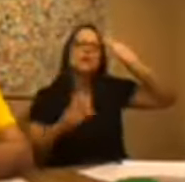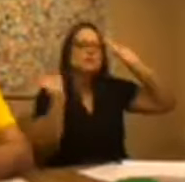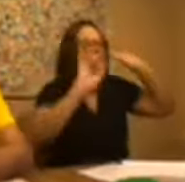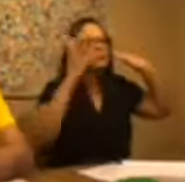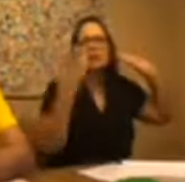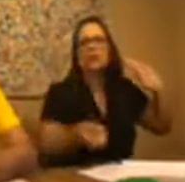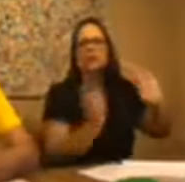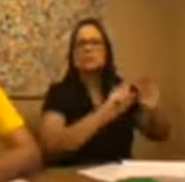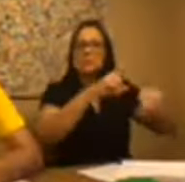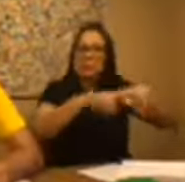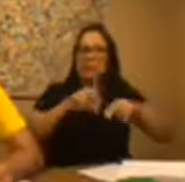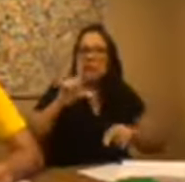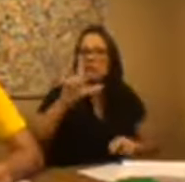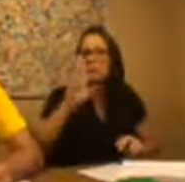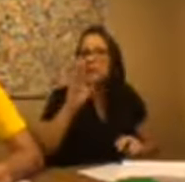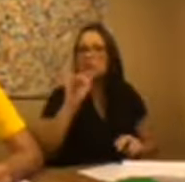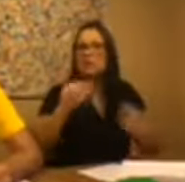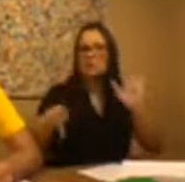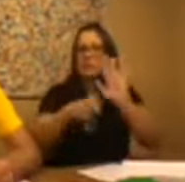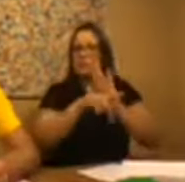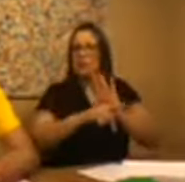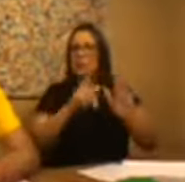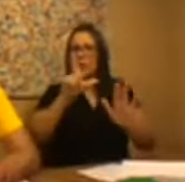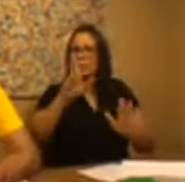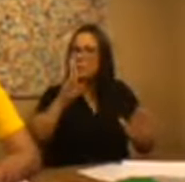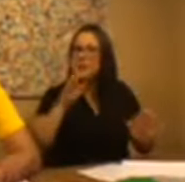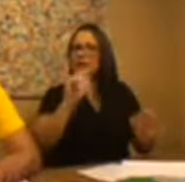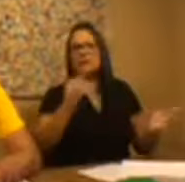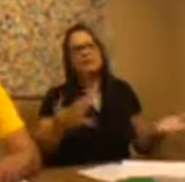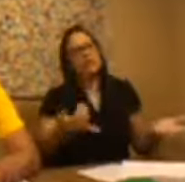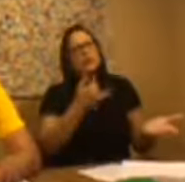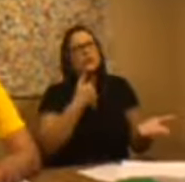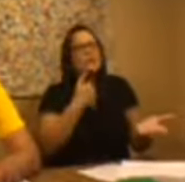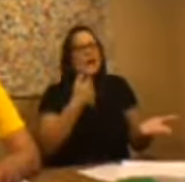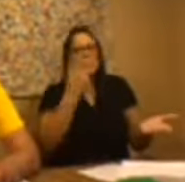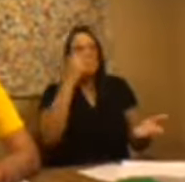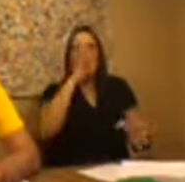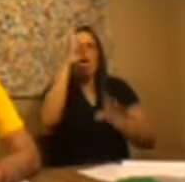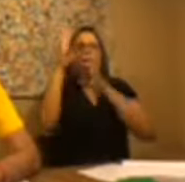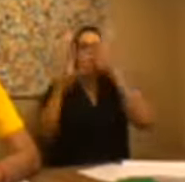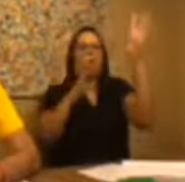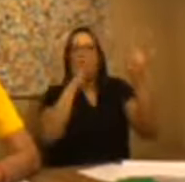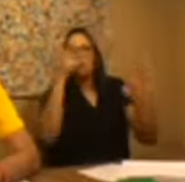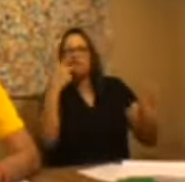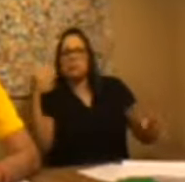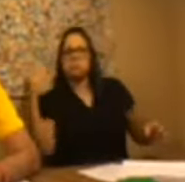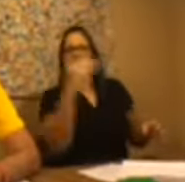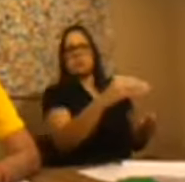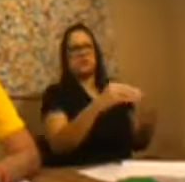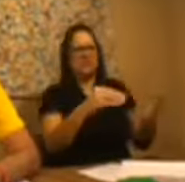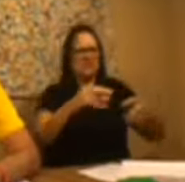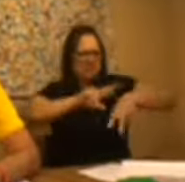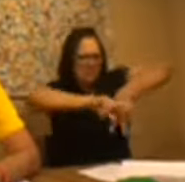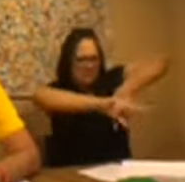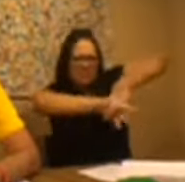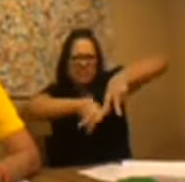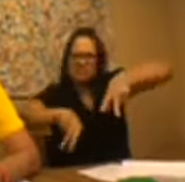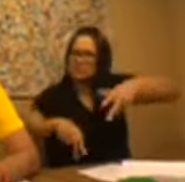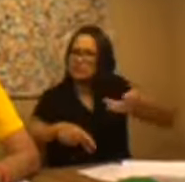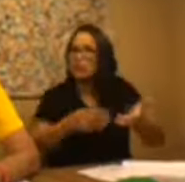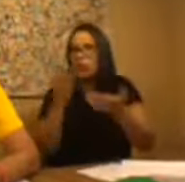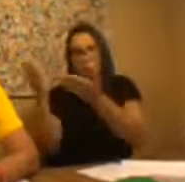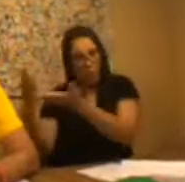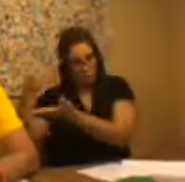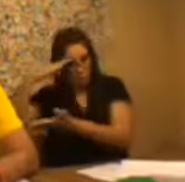trata dos deficientes não pode ver um jabuti sobre sexualidade e seattle chamado lá no final do texto agora como já emoção